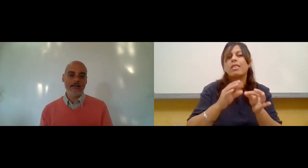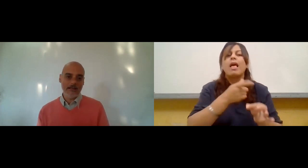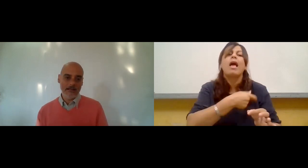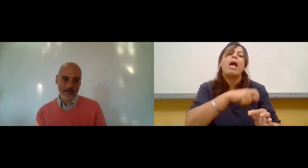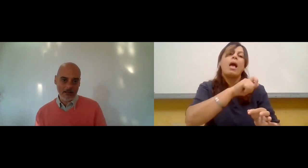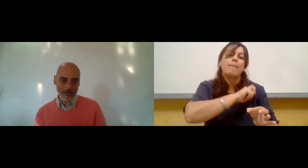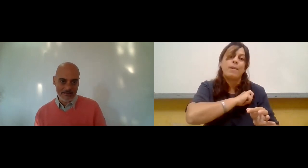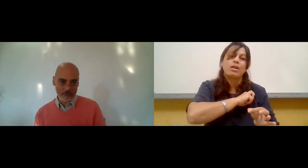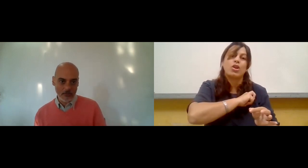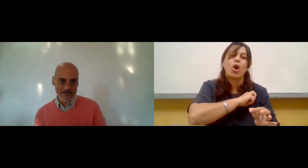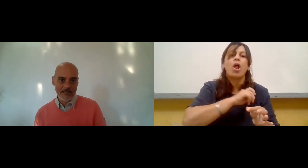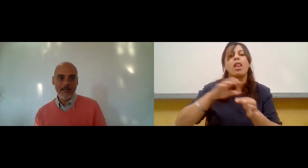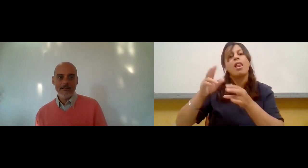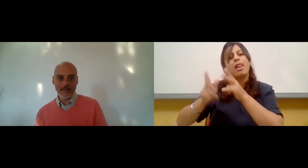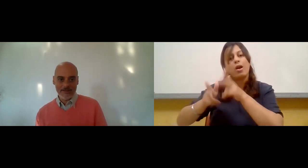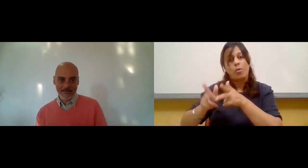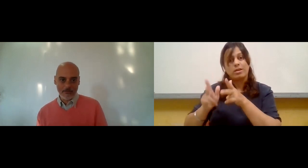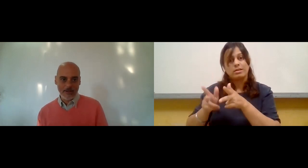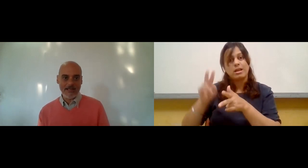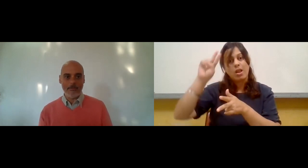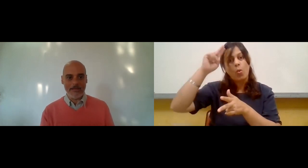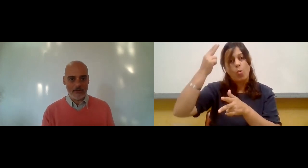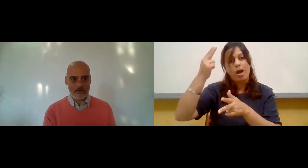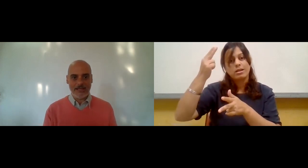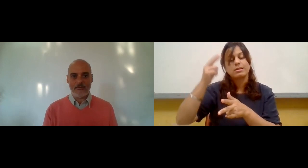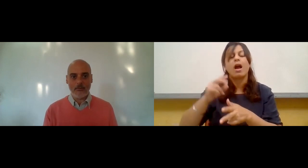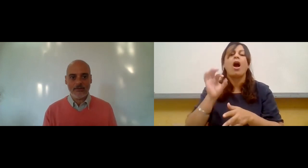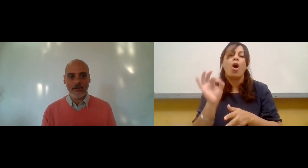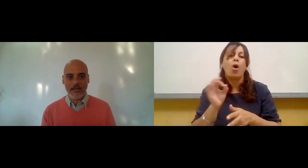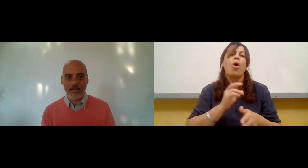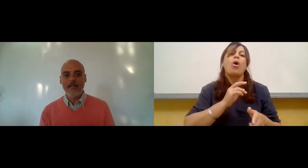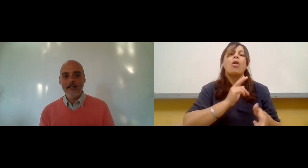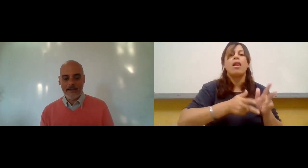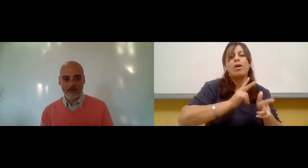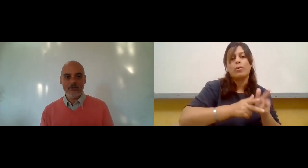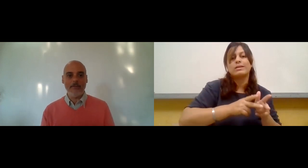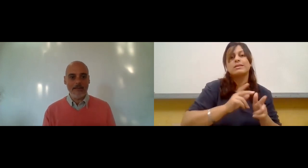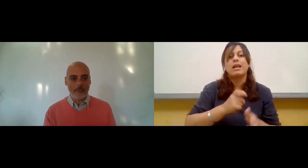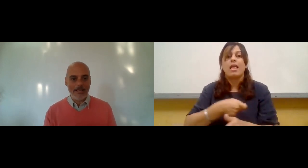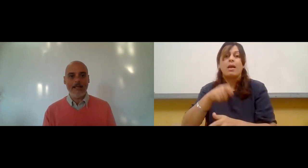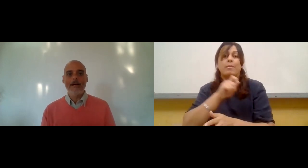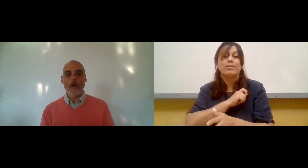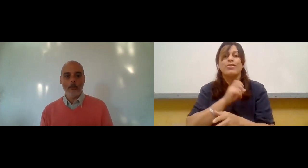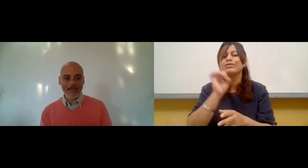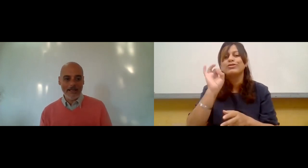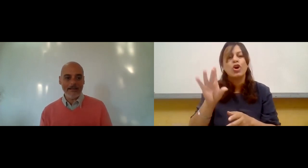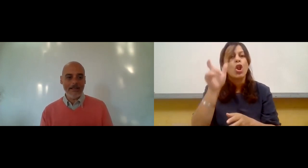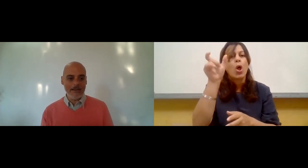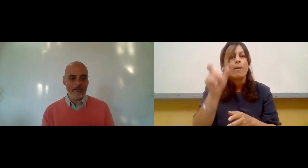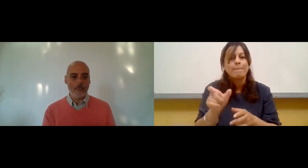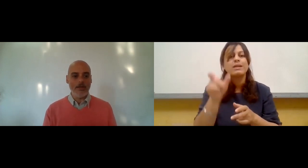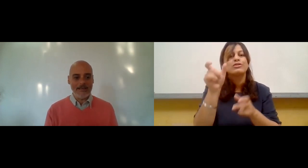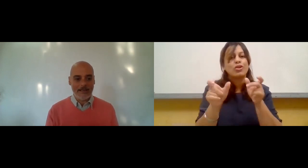y lengua de señas uruguaya, español. O sea que la formación era exclusivamente para